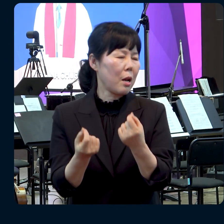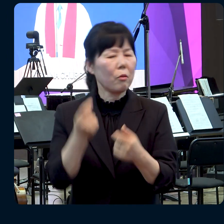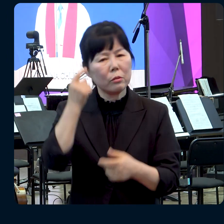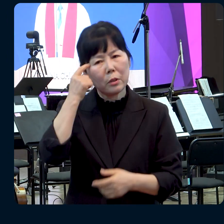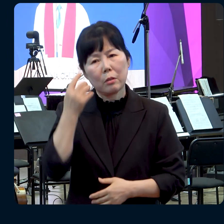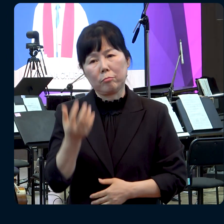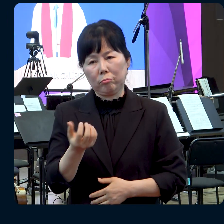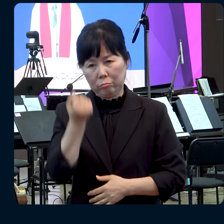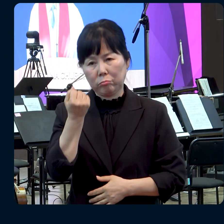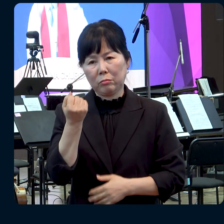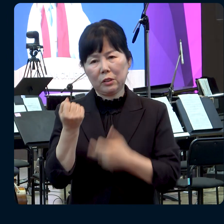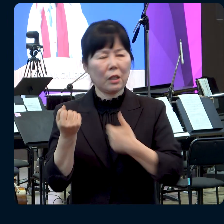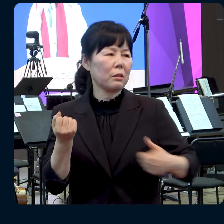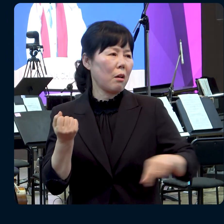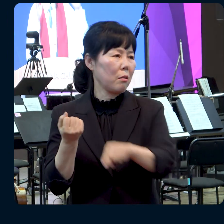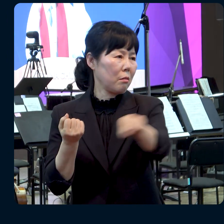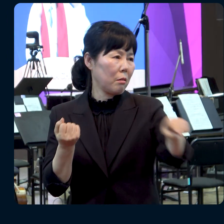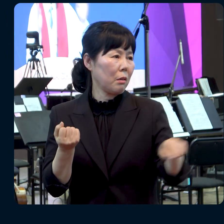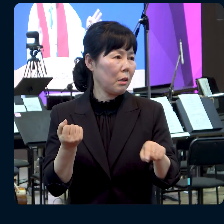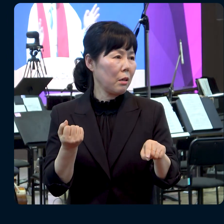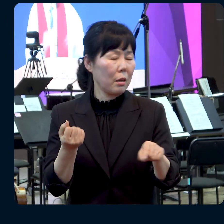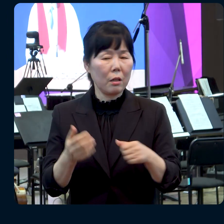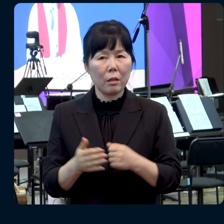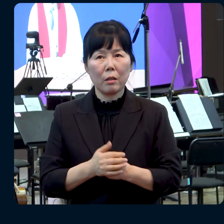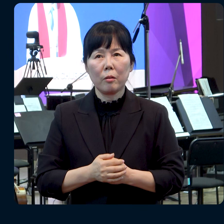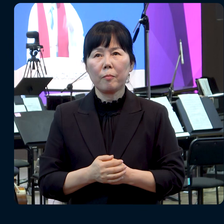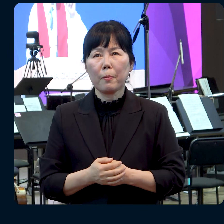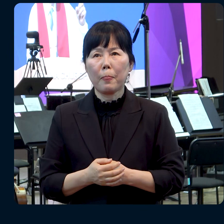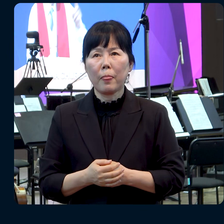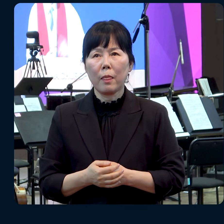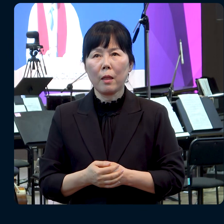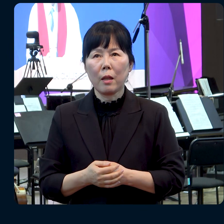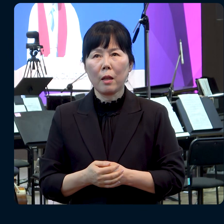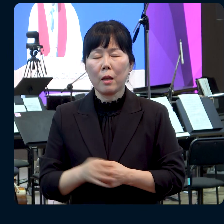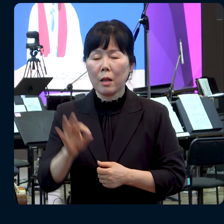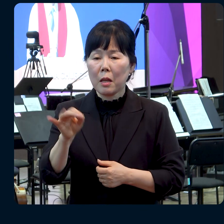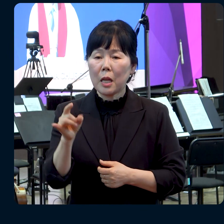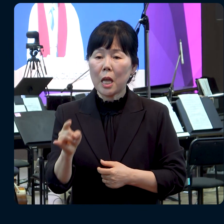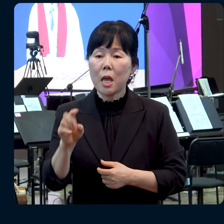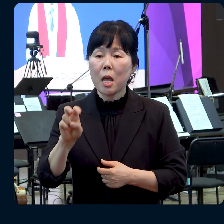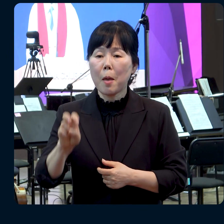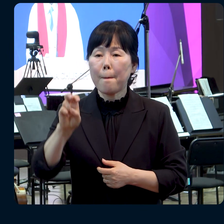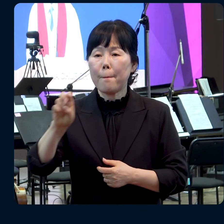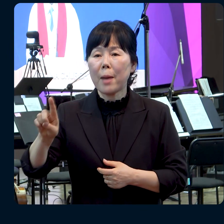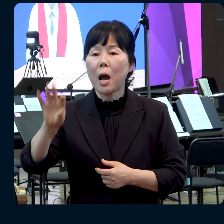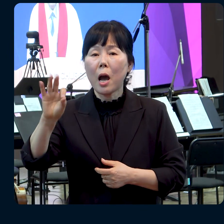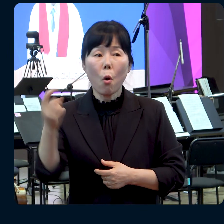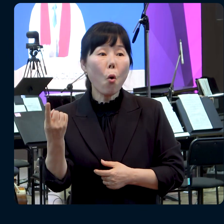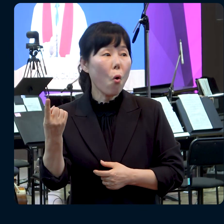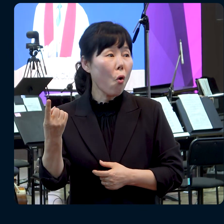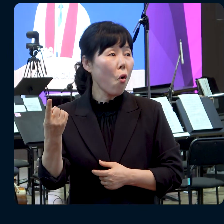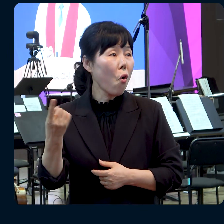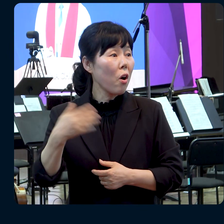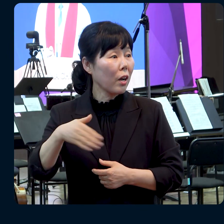거예요. 이런 제자들의 마음을 그대로 보여준 이야기가 뭡니까? 그게 바로 엠마오로 가는 두 제자